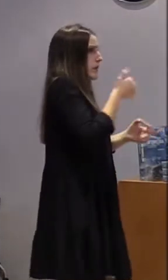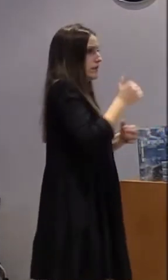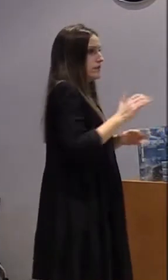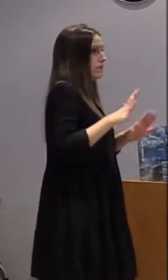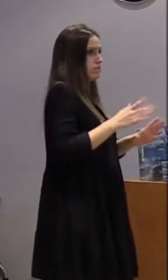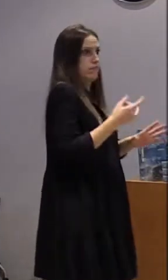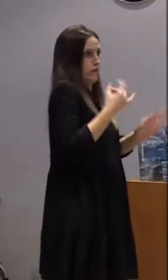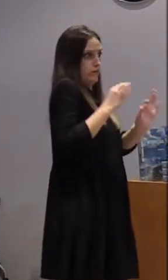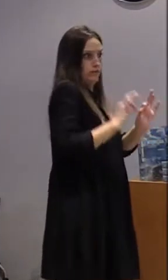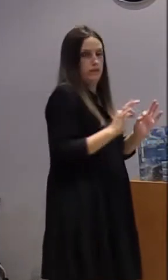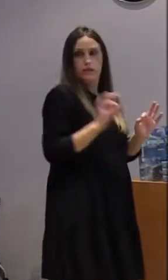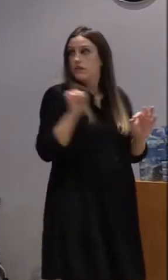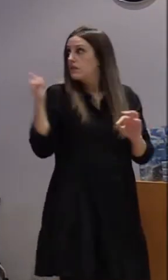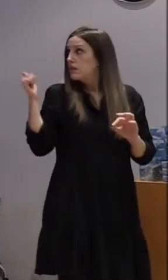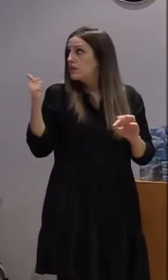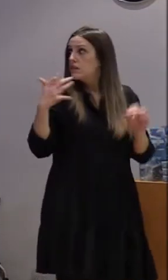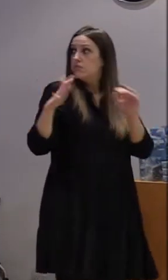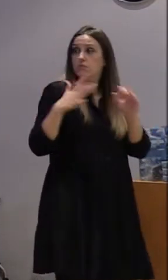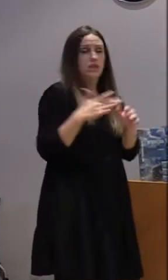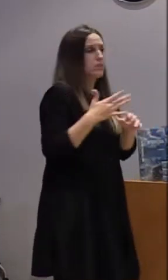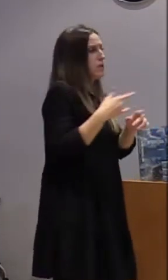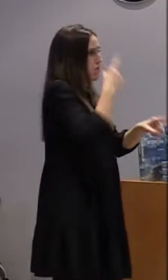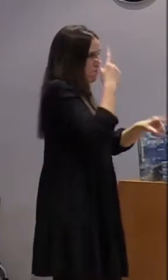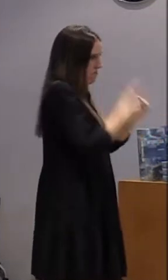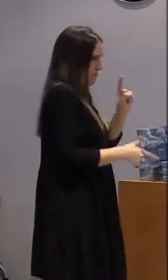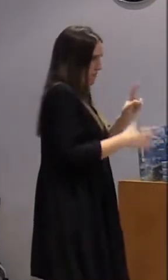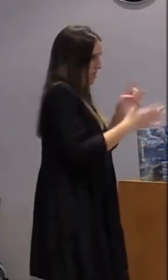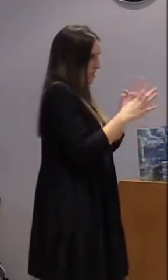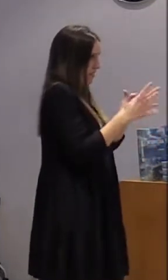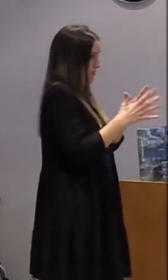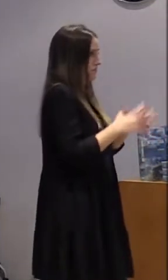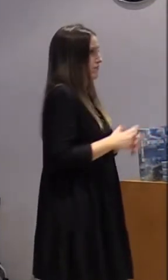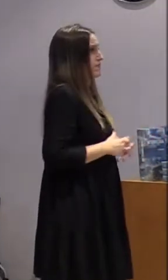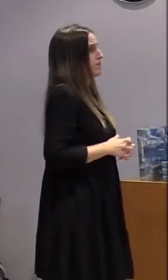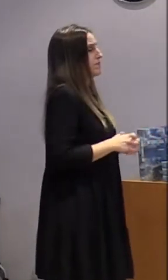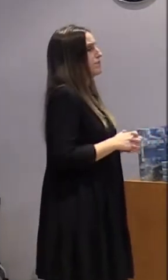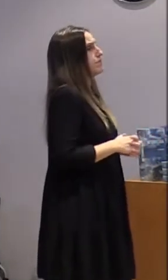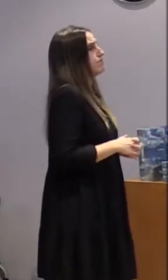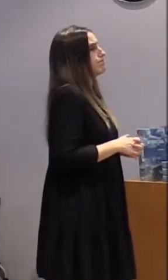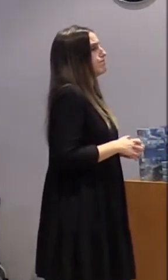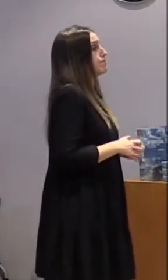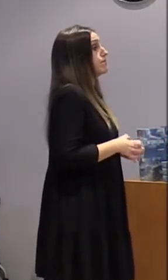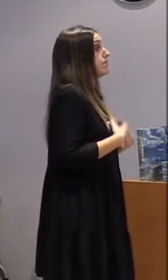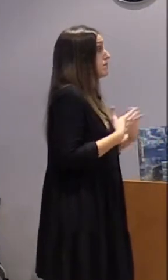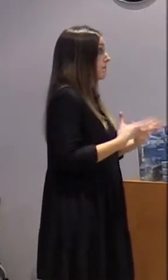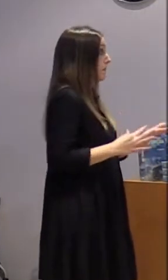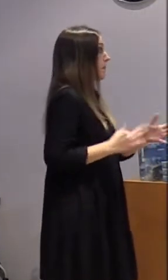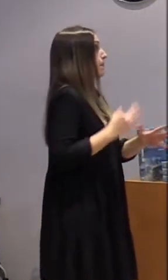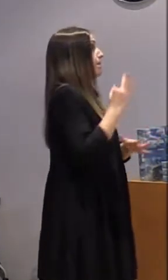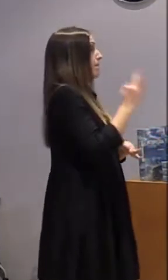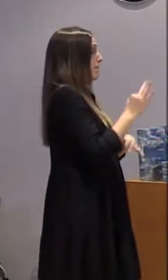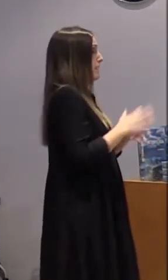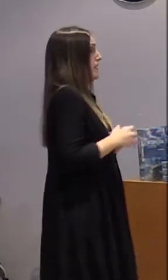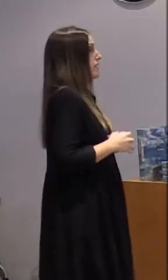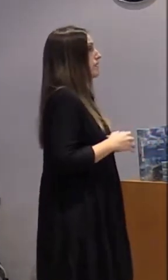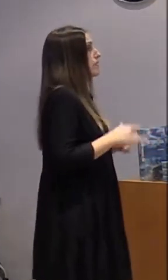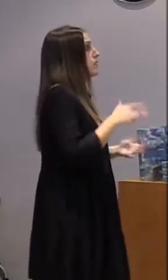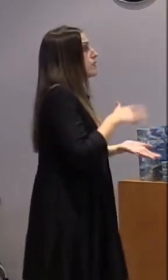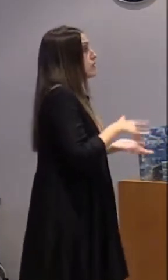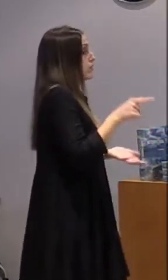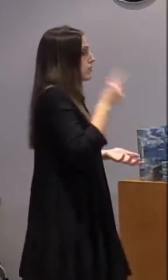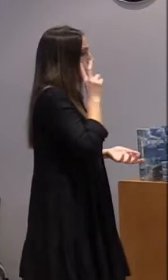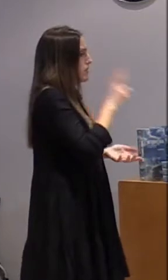aquí, tal cual los había hecho en poco más de media hora allí, en directo. Y es más, cuando él veía que